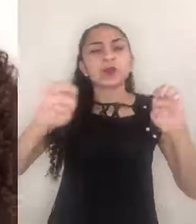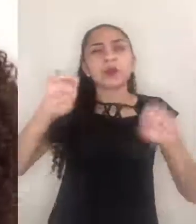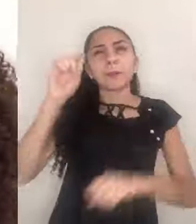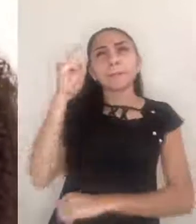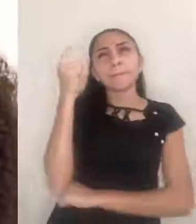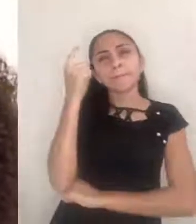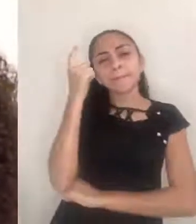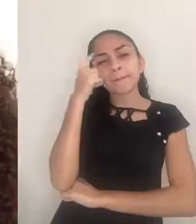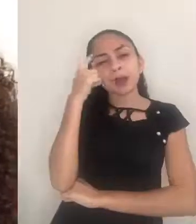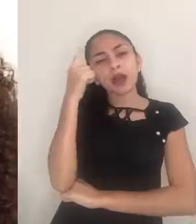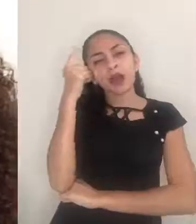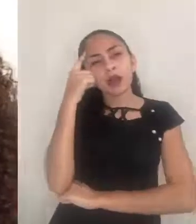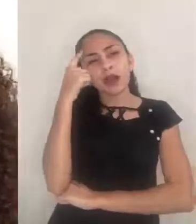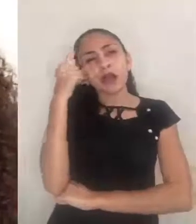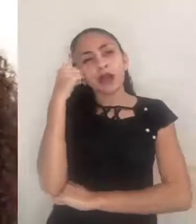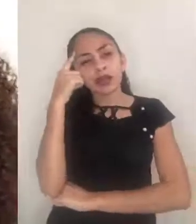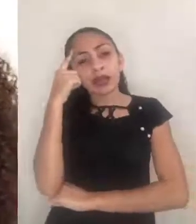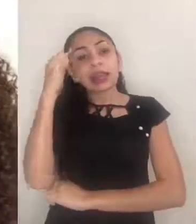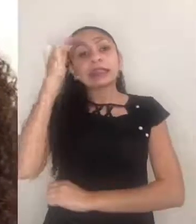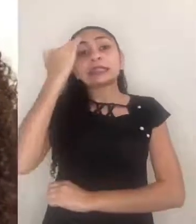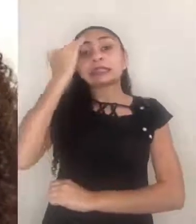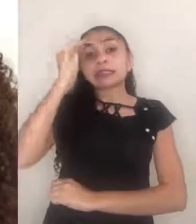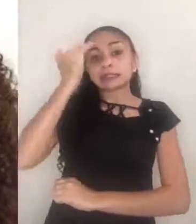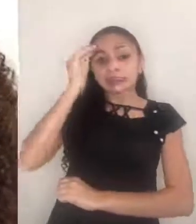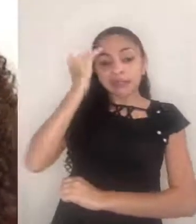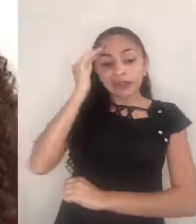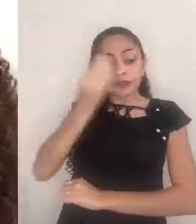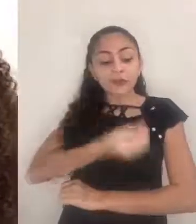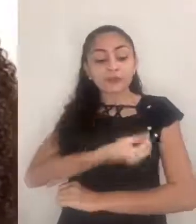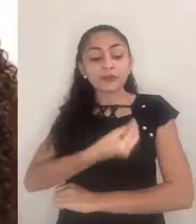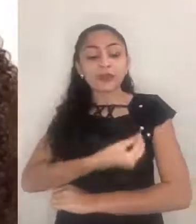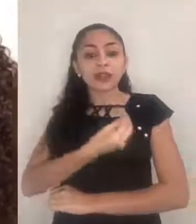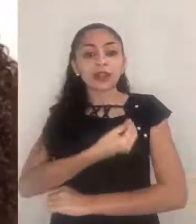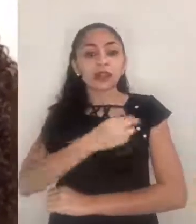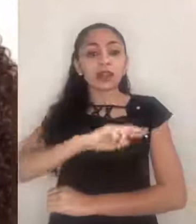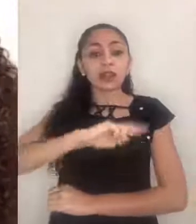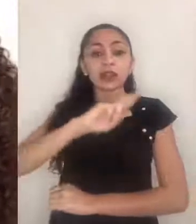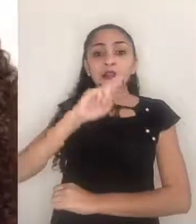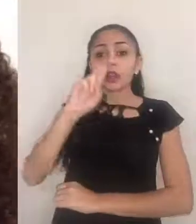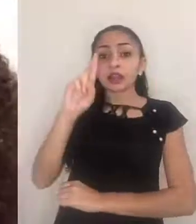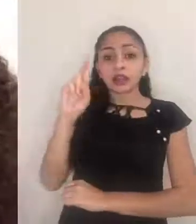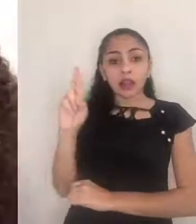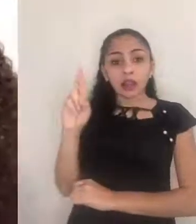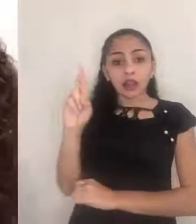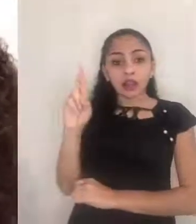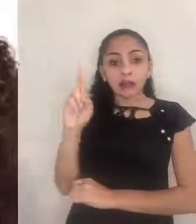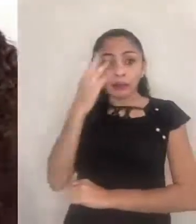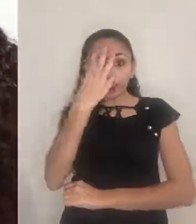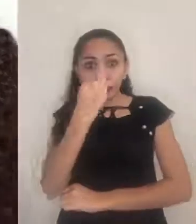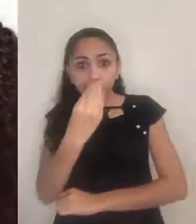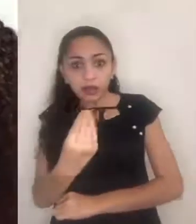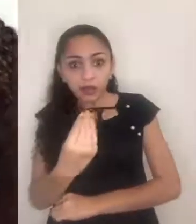protestantes, refletir sobre isso, porque a gente precisa compreender que viver uma vida de religiosidade